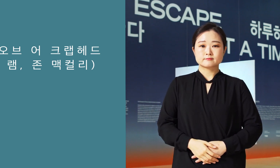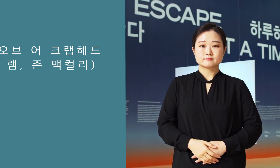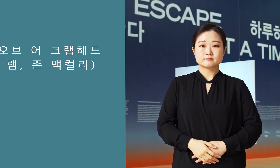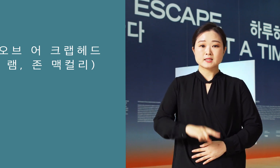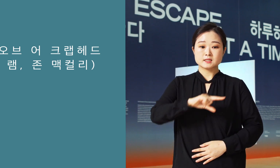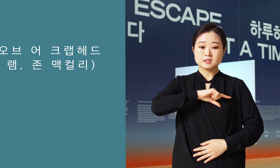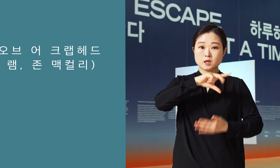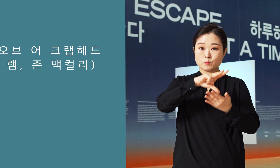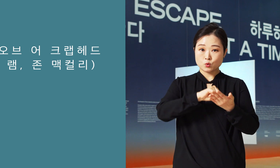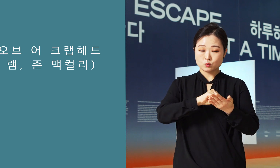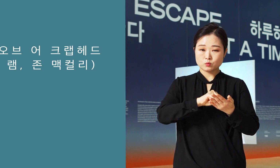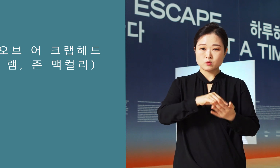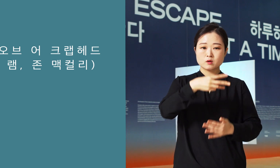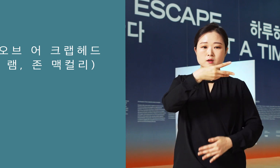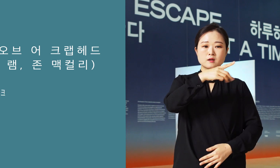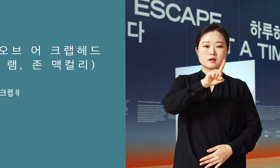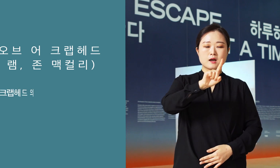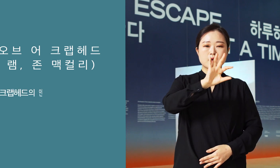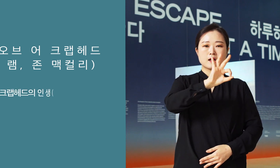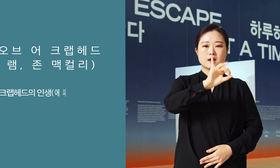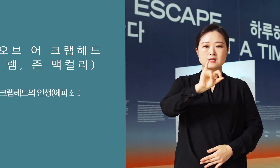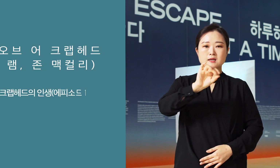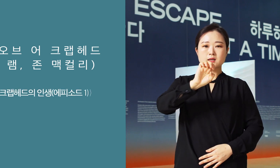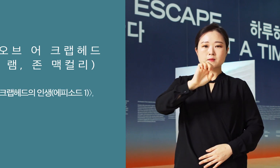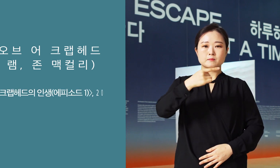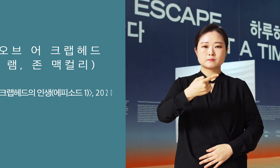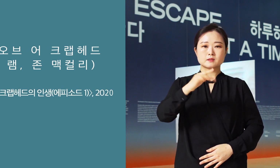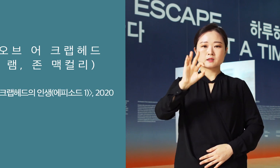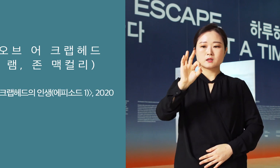라이프 오브 어 크랩헤드의 인생. 에피소드 1.